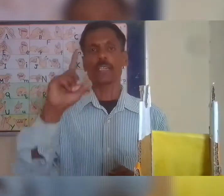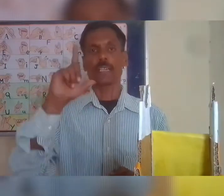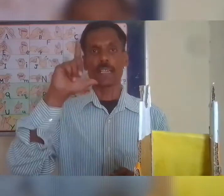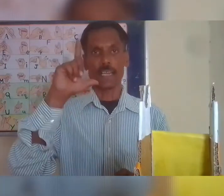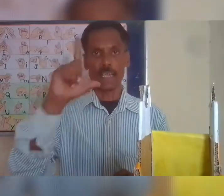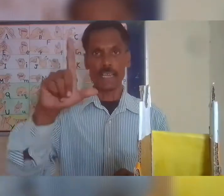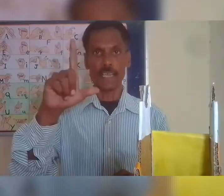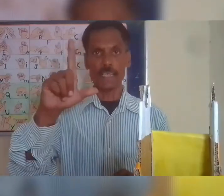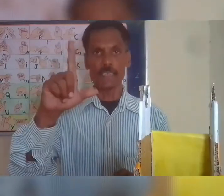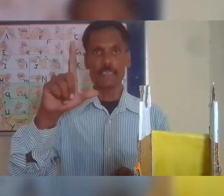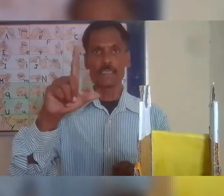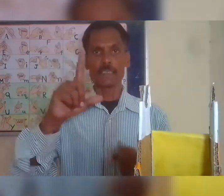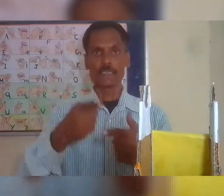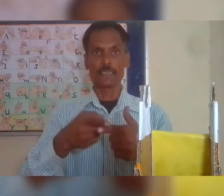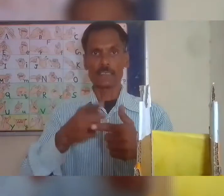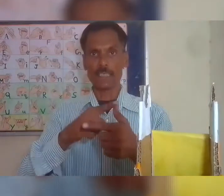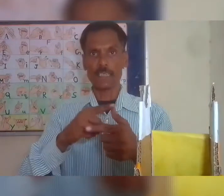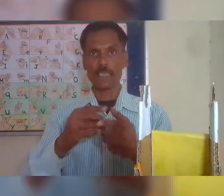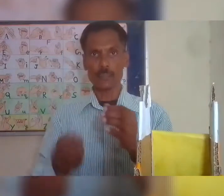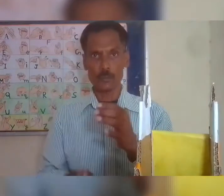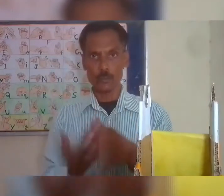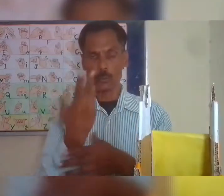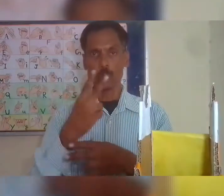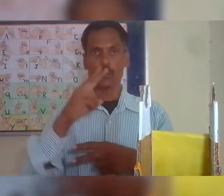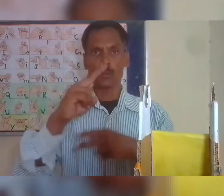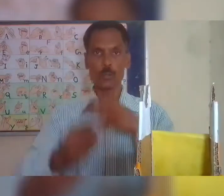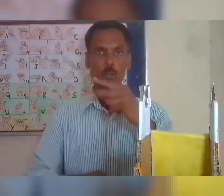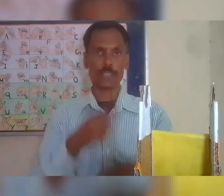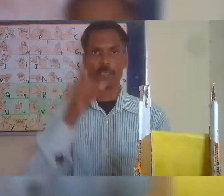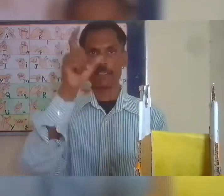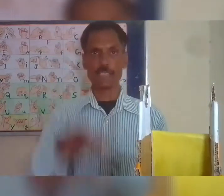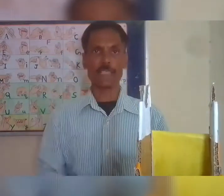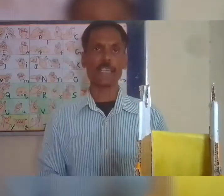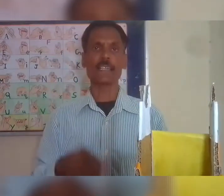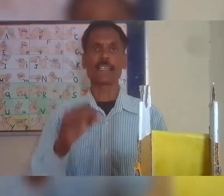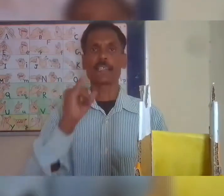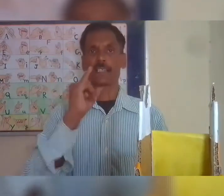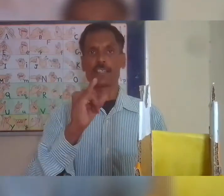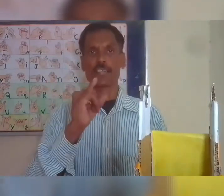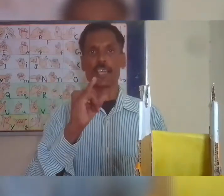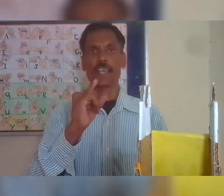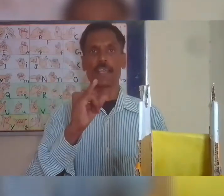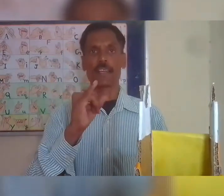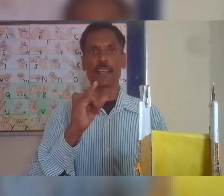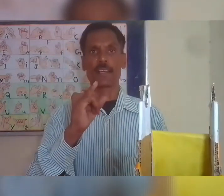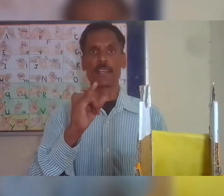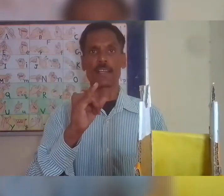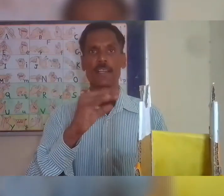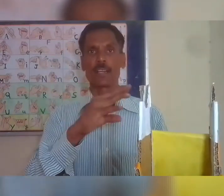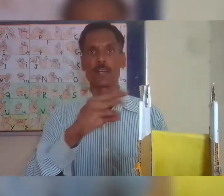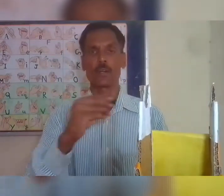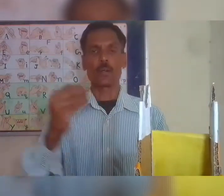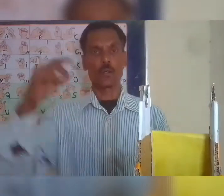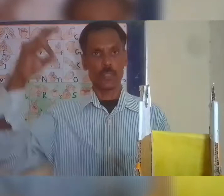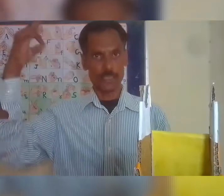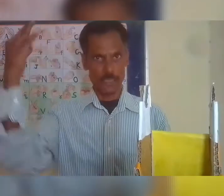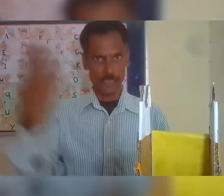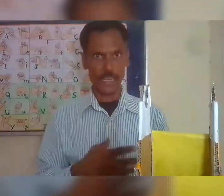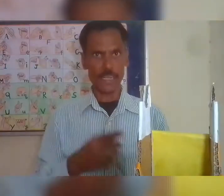एल से शुरू होने वाले छे और नए